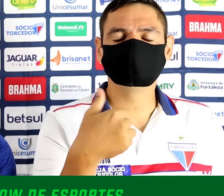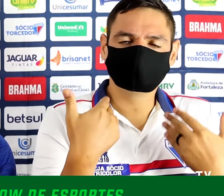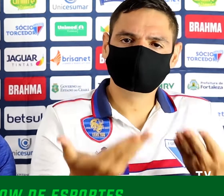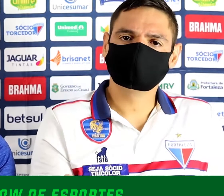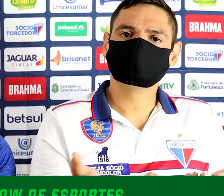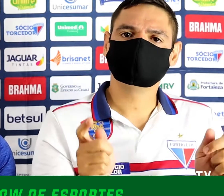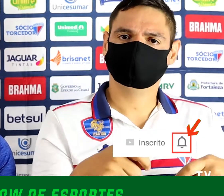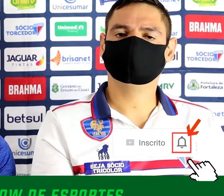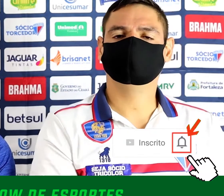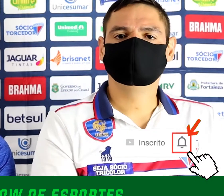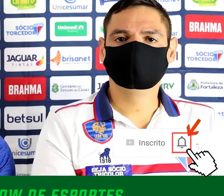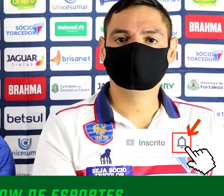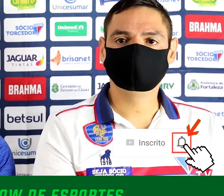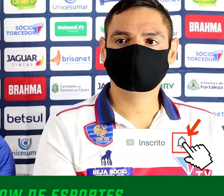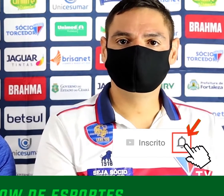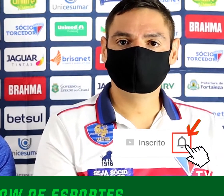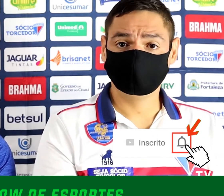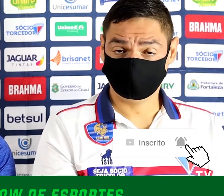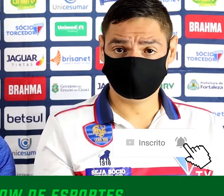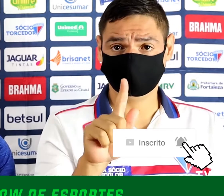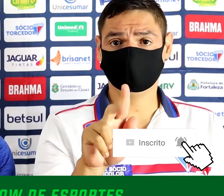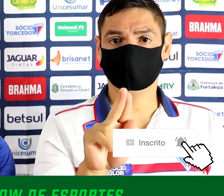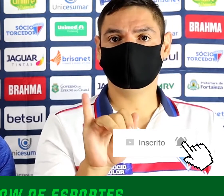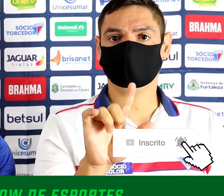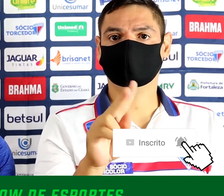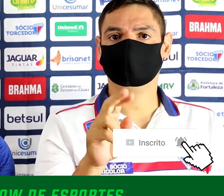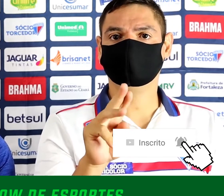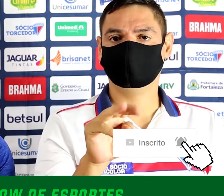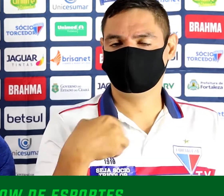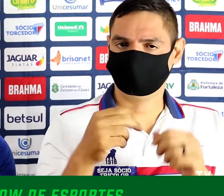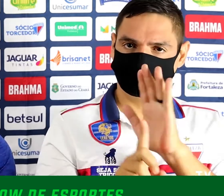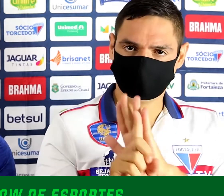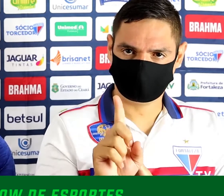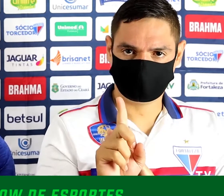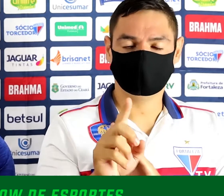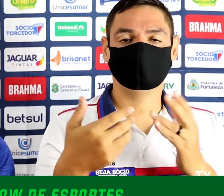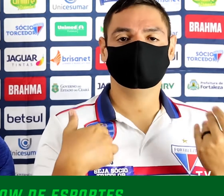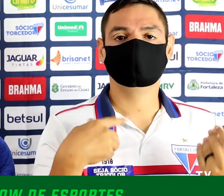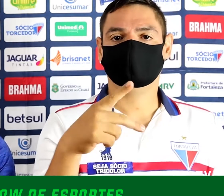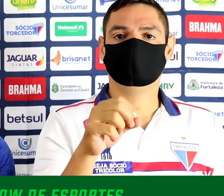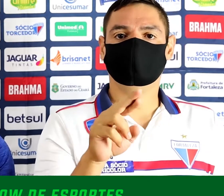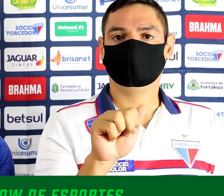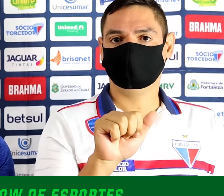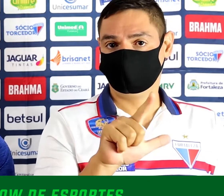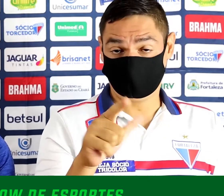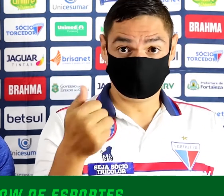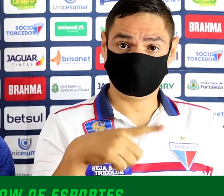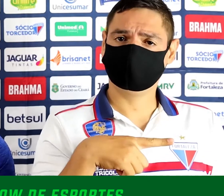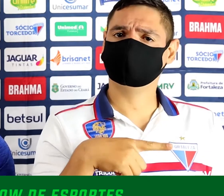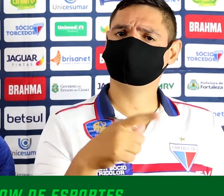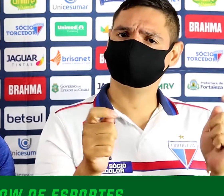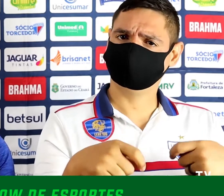para a gente conseguir. A segunda pergunta é do Guilherme de Andrade, do Portal Futebol Cearense. Robson, você é um jogador que pode atuar nas